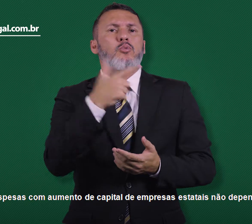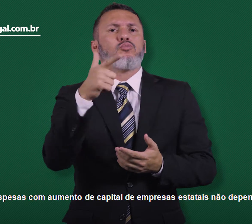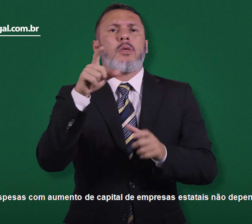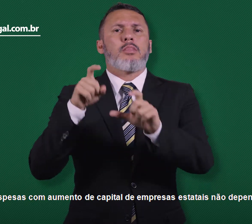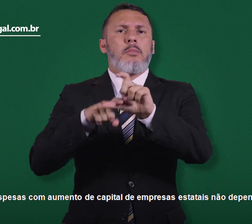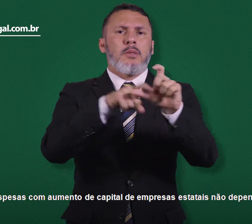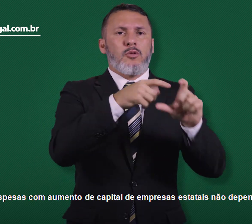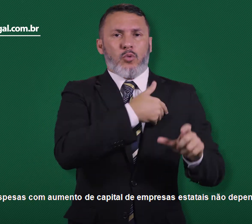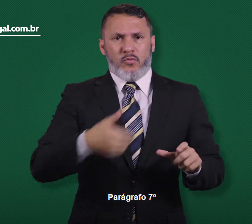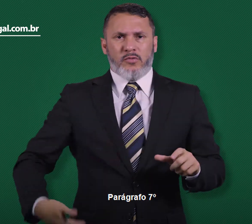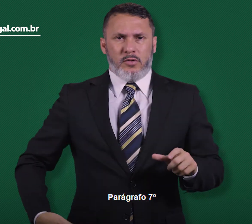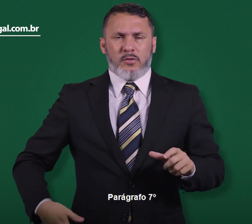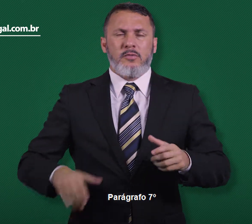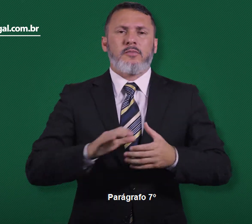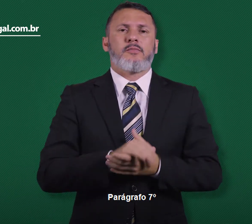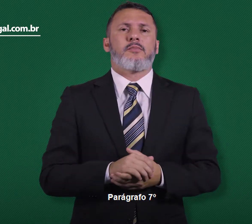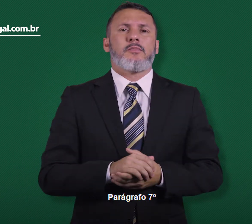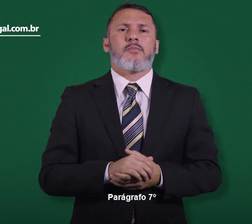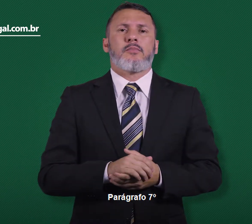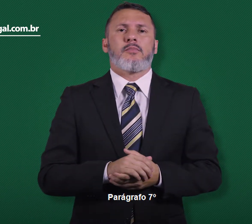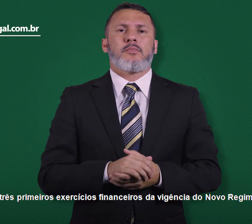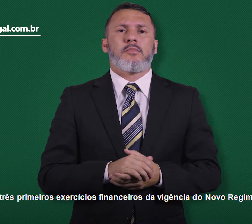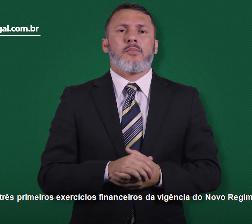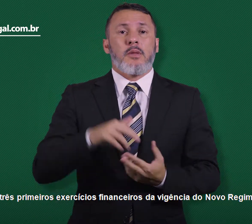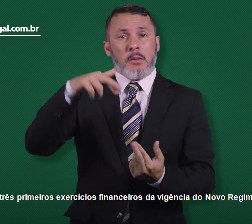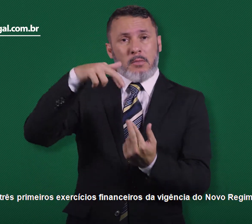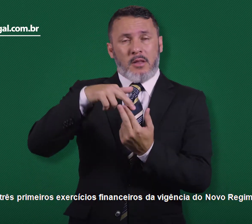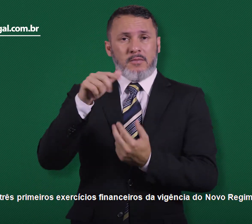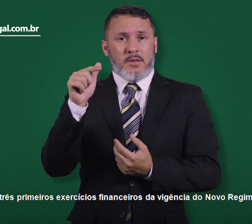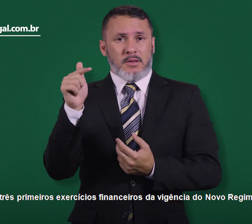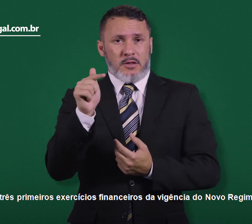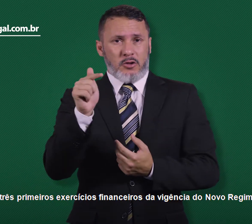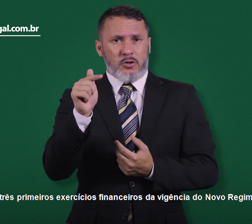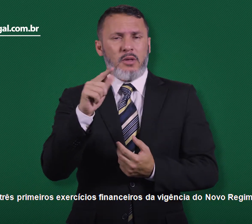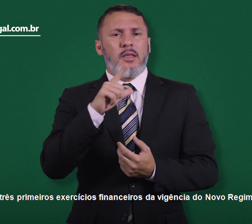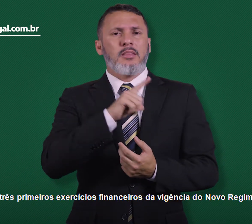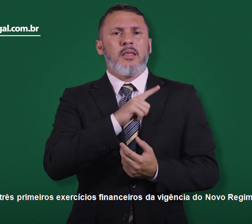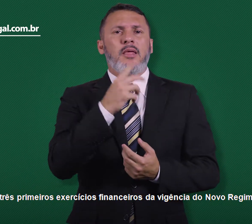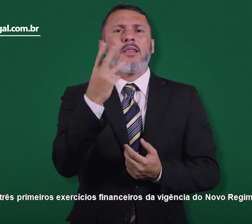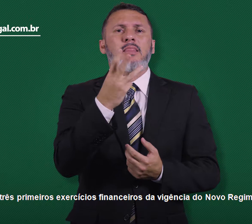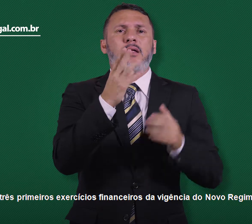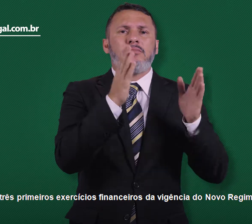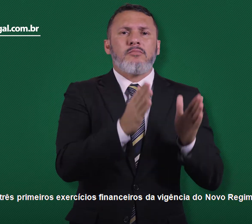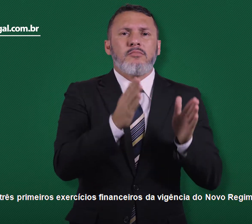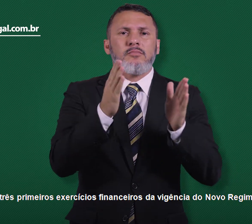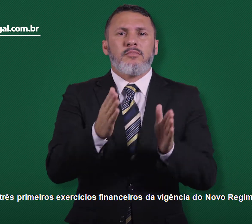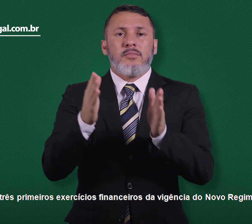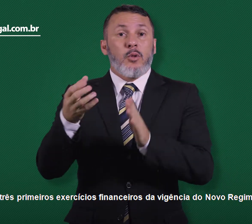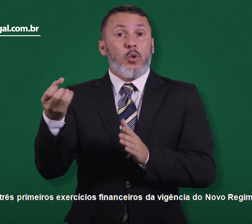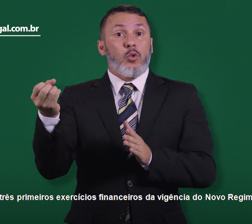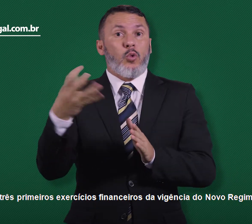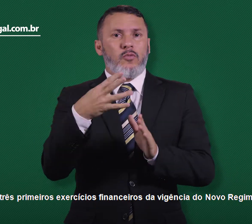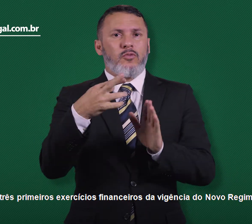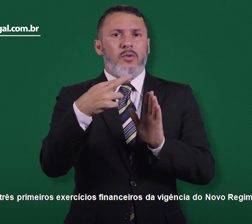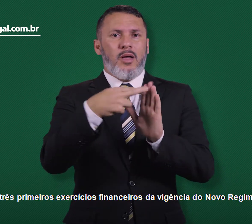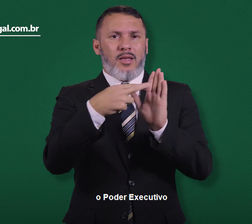dependentes. Parágrafo 7º. Nos 3 primeiros exercícios financeiros da vigência do novo regime fiscal, o